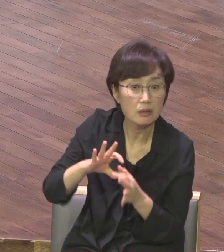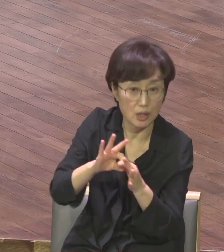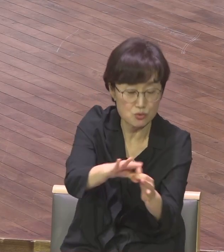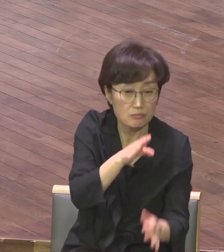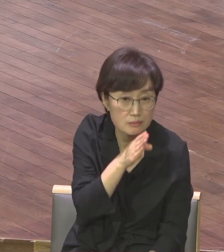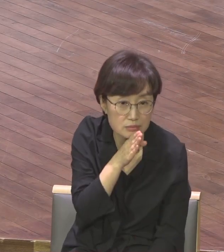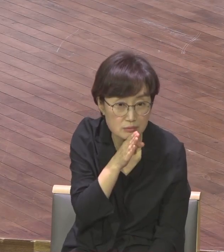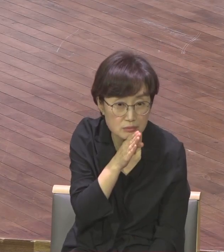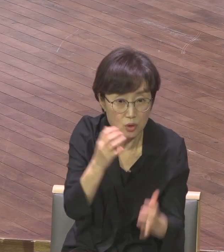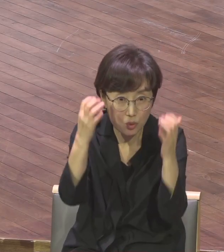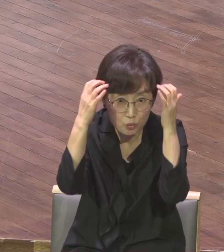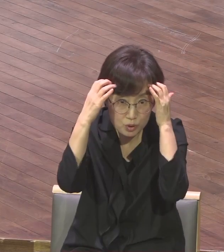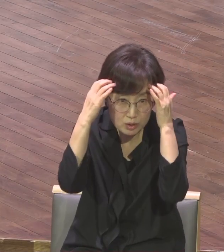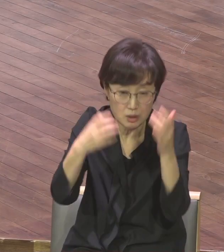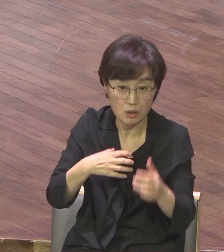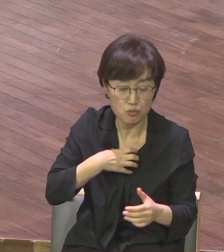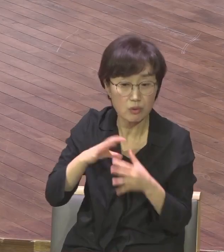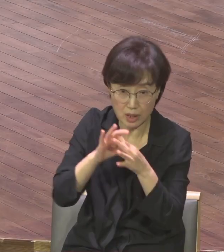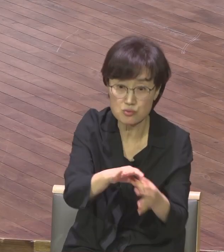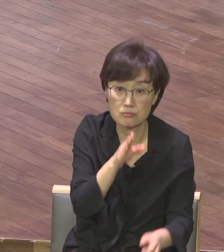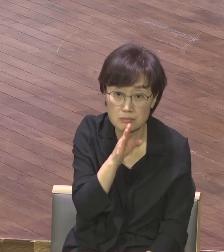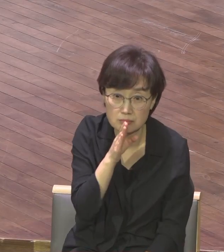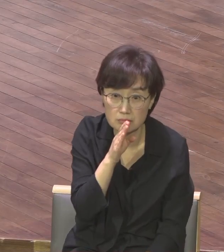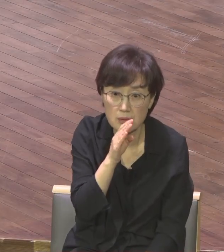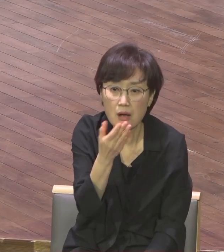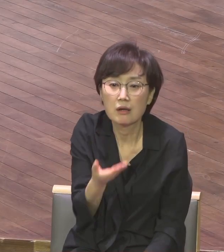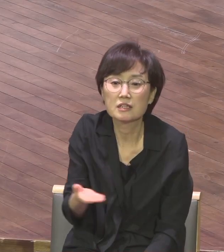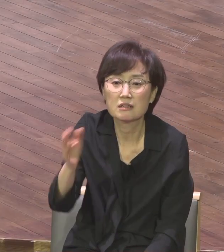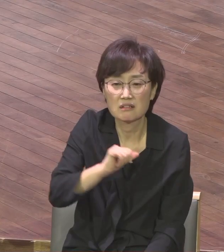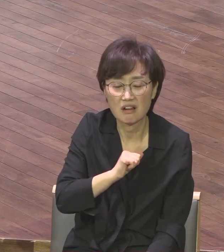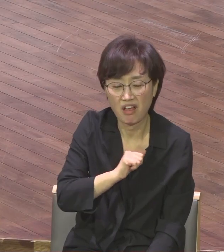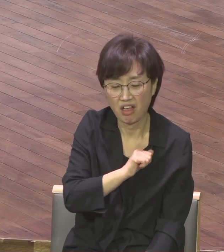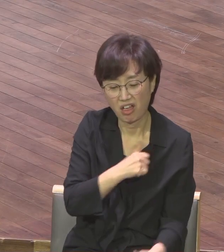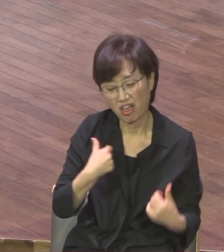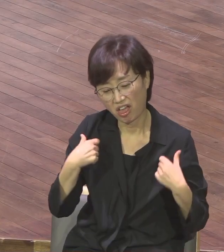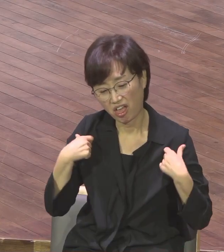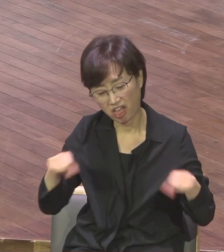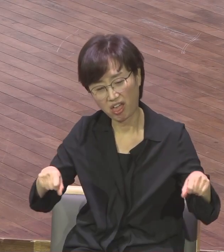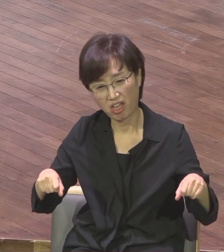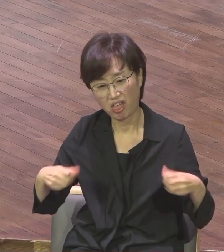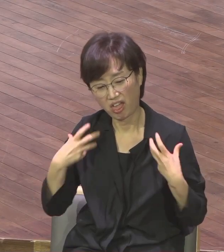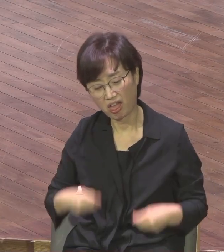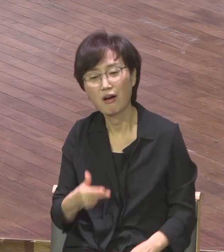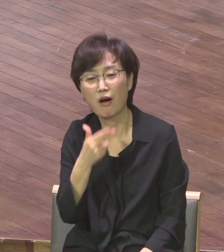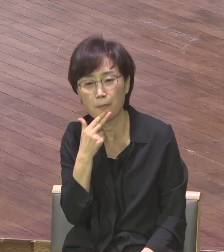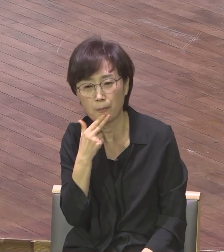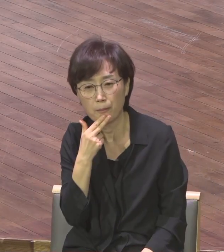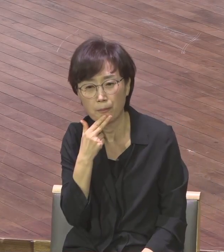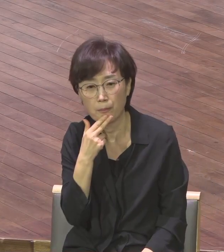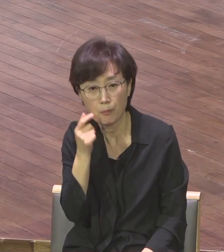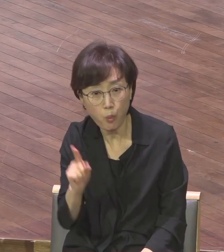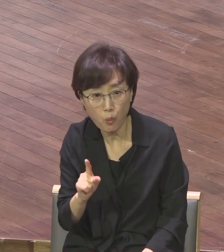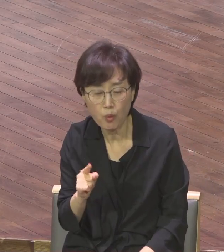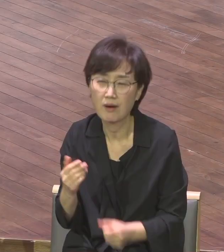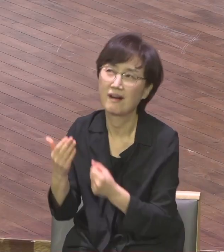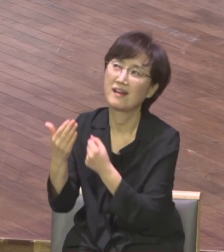많은 어려움들을 어떻게 다 감당케 하셨습니까? 하나님 은혜 아닙니까? 하나님의